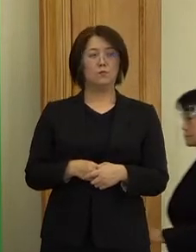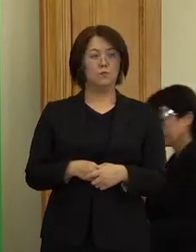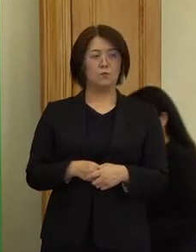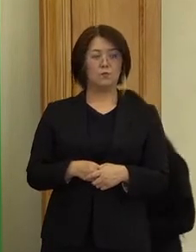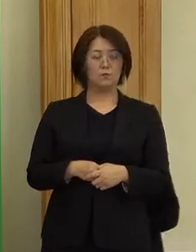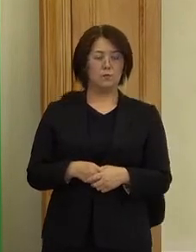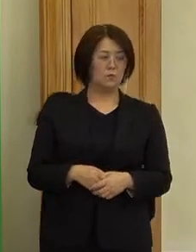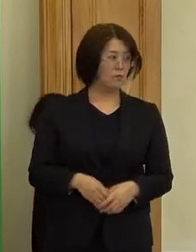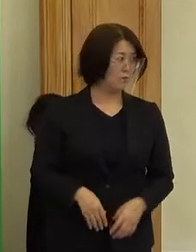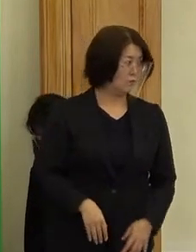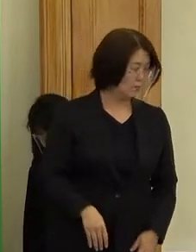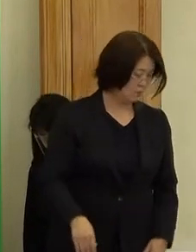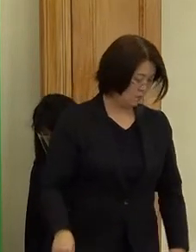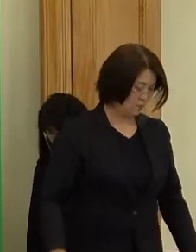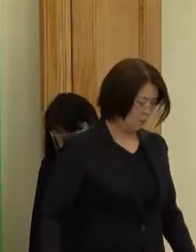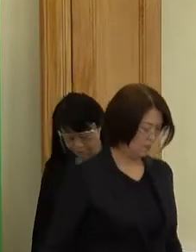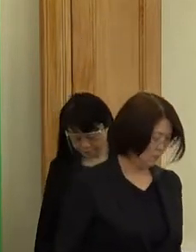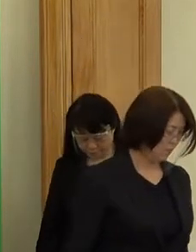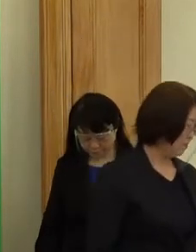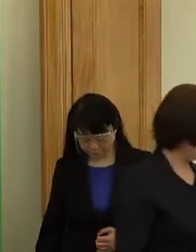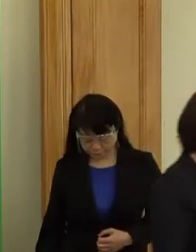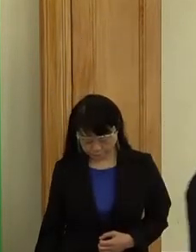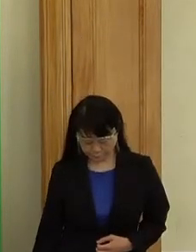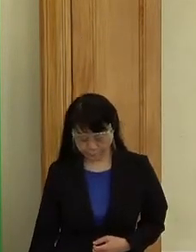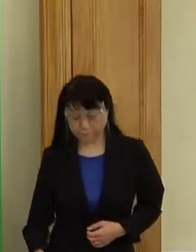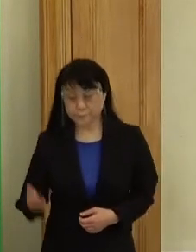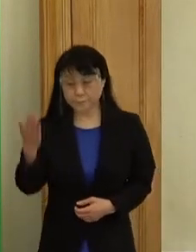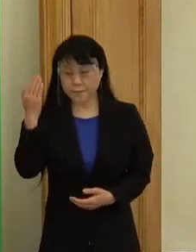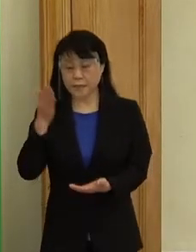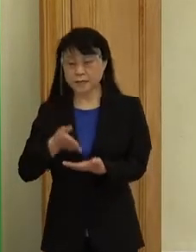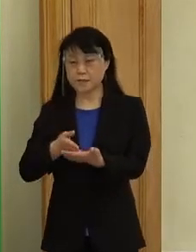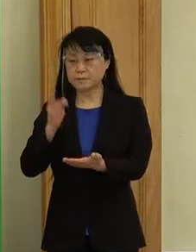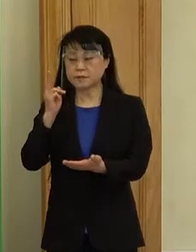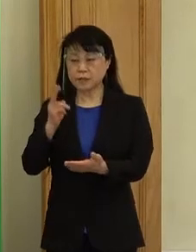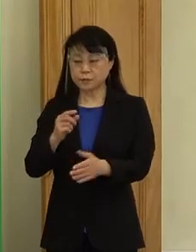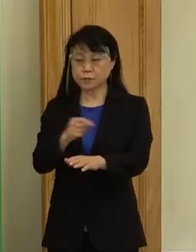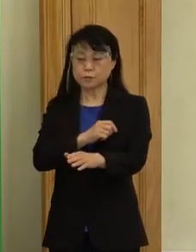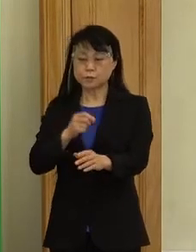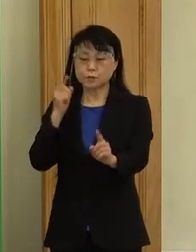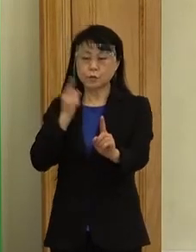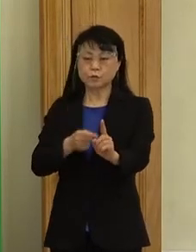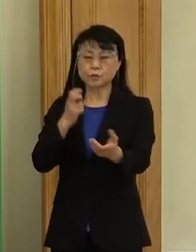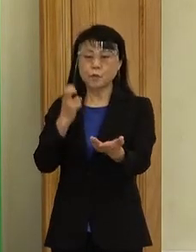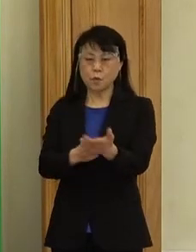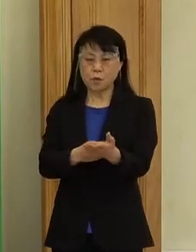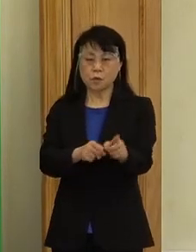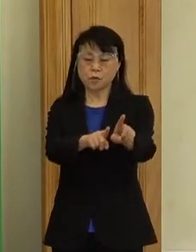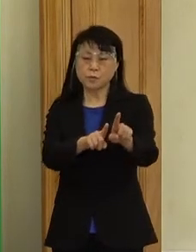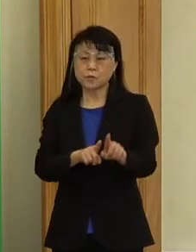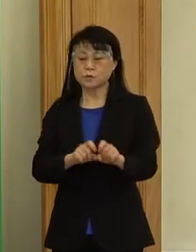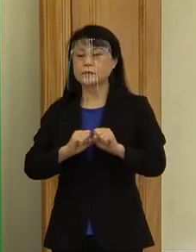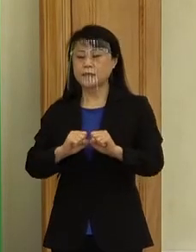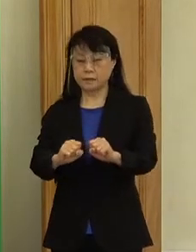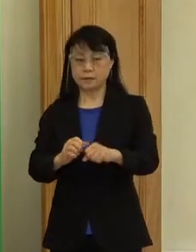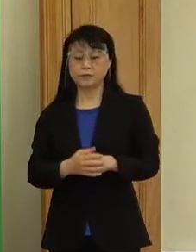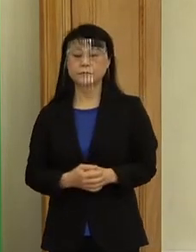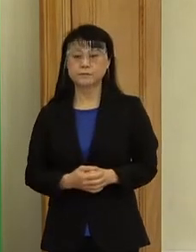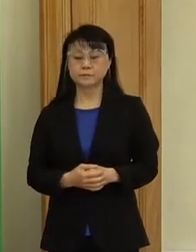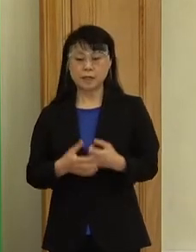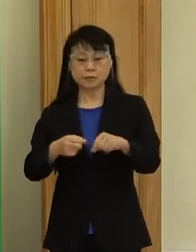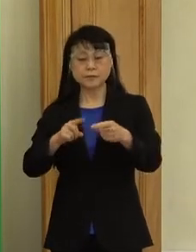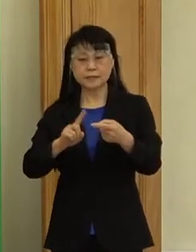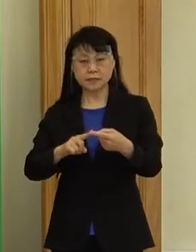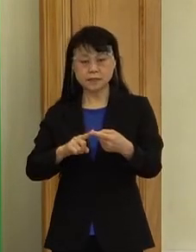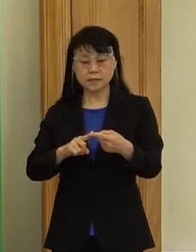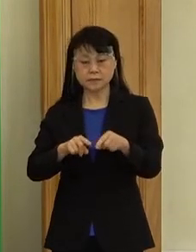そうですね、あくまで冒頭に申し上げたようにあの特措法という法律に基づいてやっている話であります。で、具体的にはあの今まん延防止